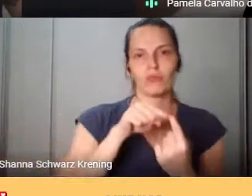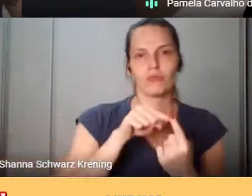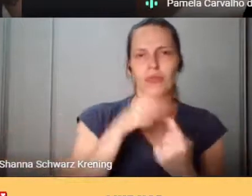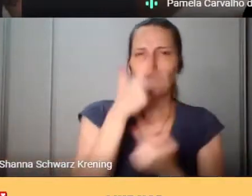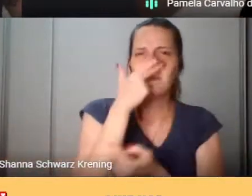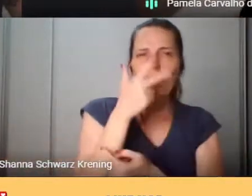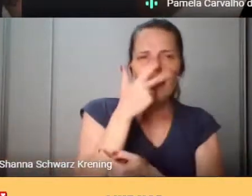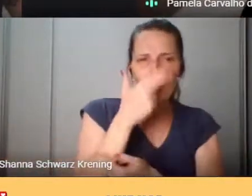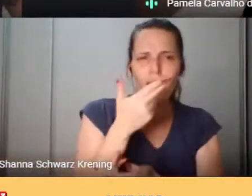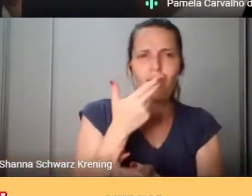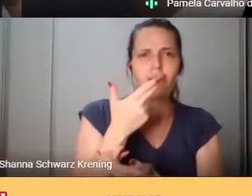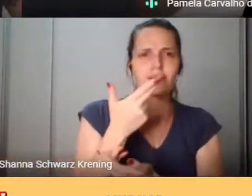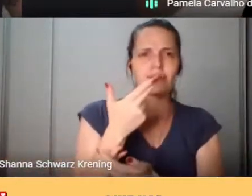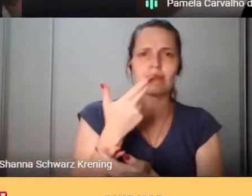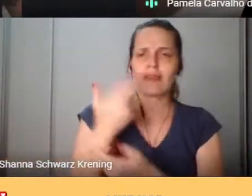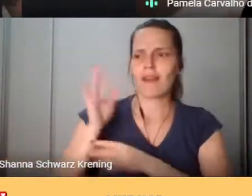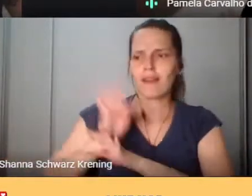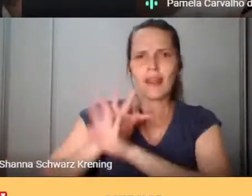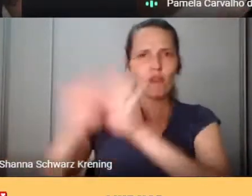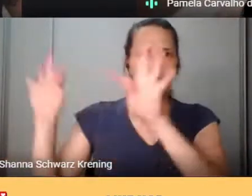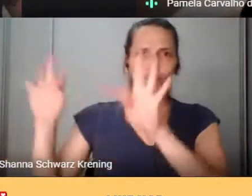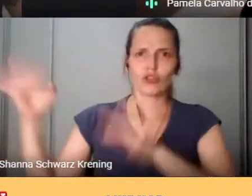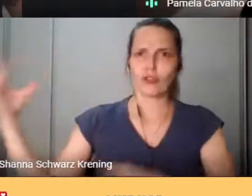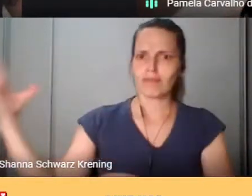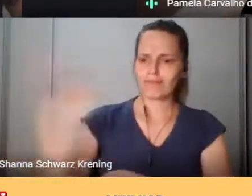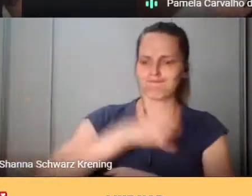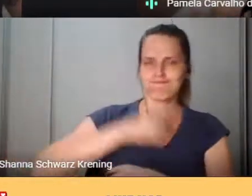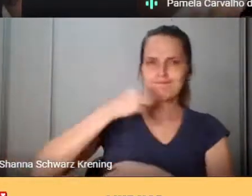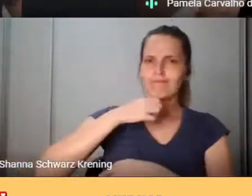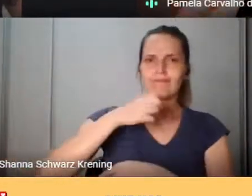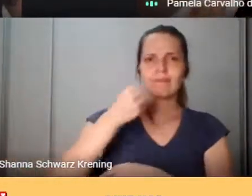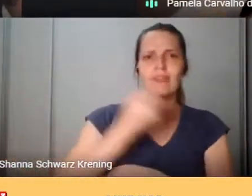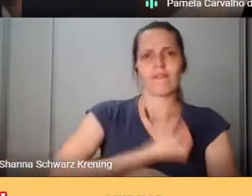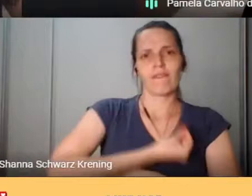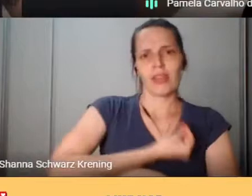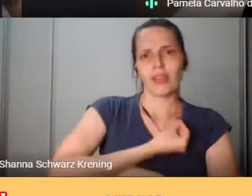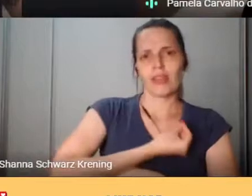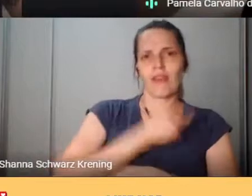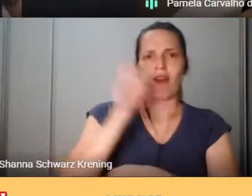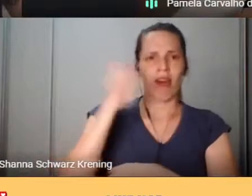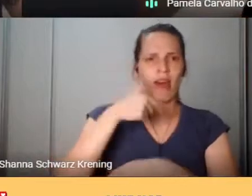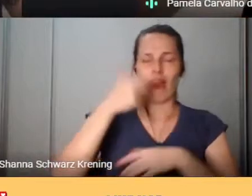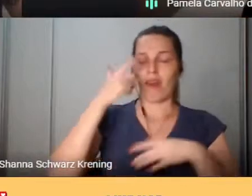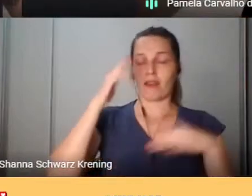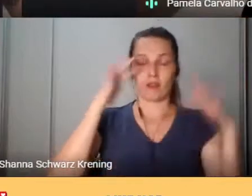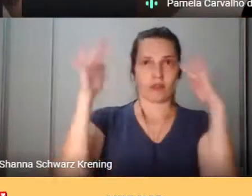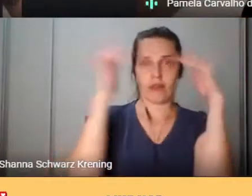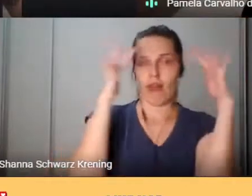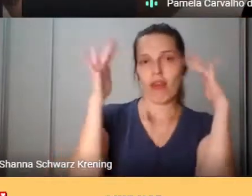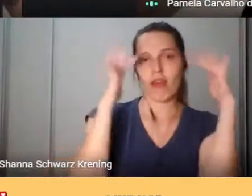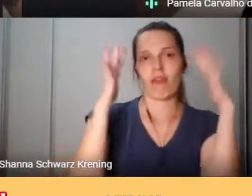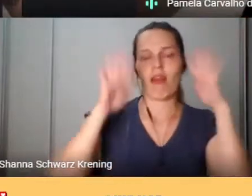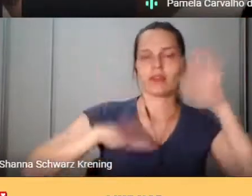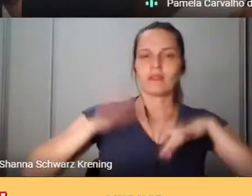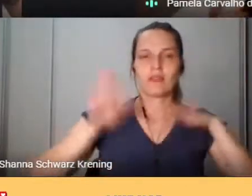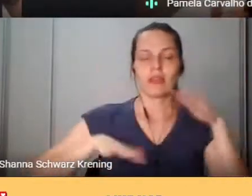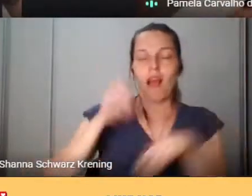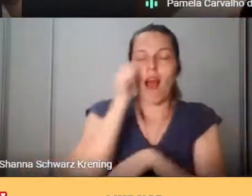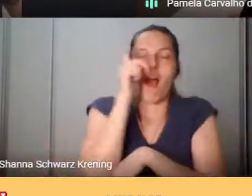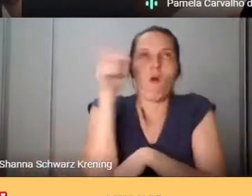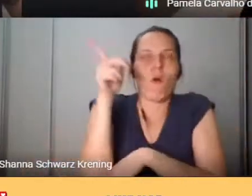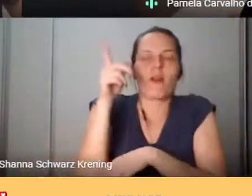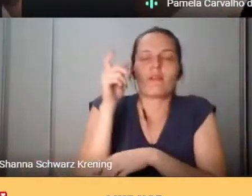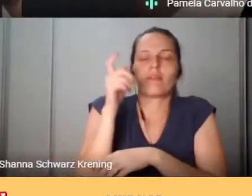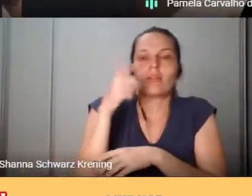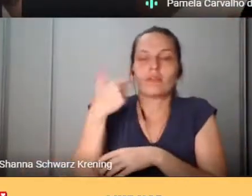ela ocupar um espaço aí que não é esse, né? Que é um espaço de distração. Eu pego o celular ou quando eu acordo de manhã no primeiro momento, ou